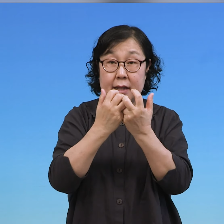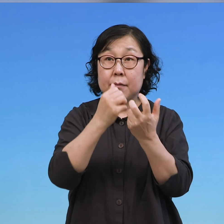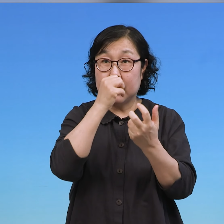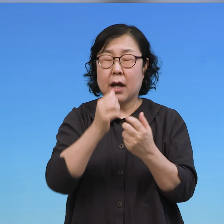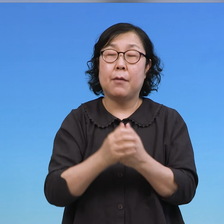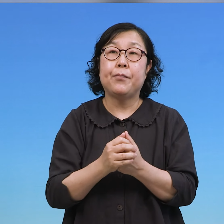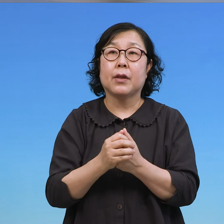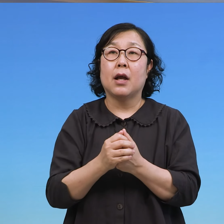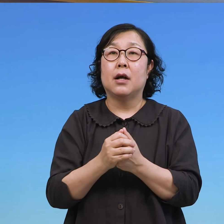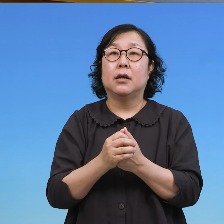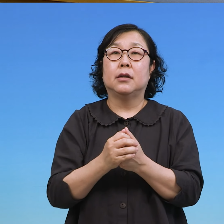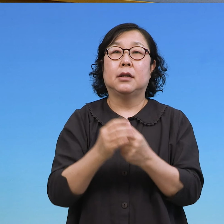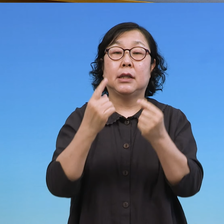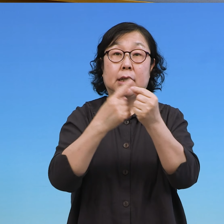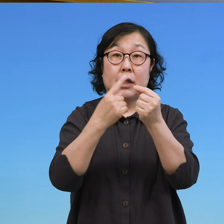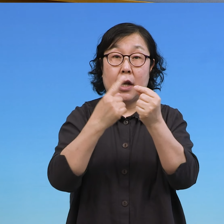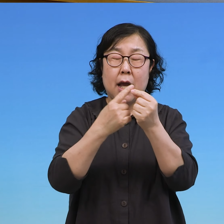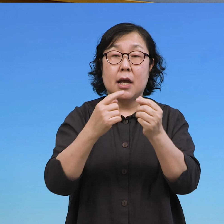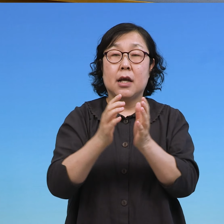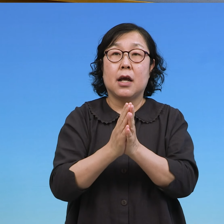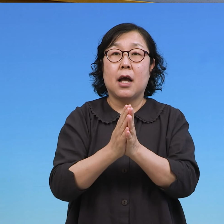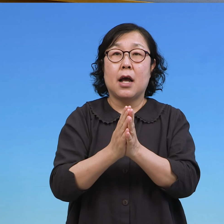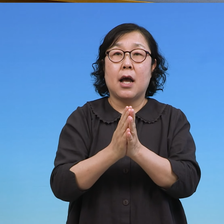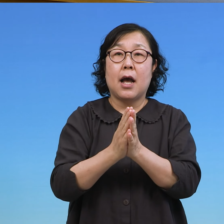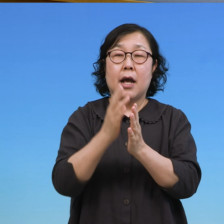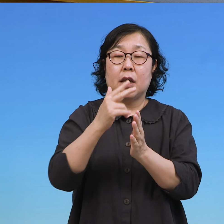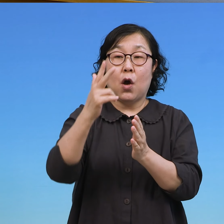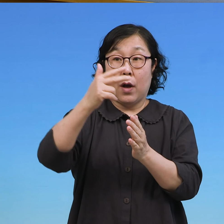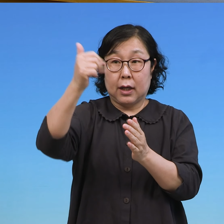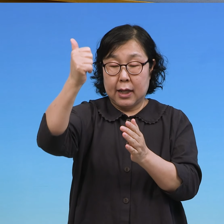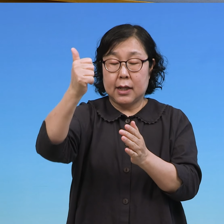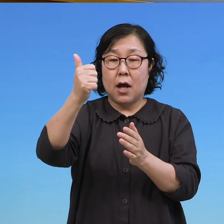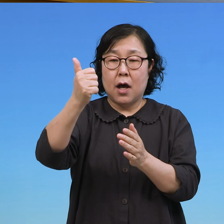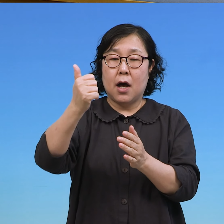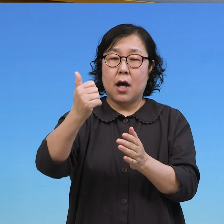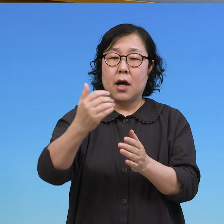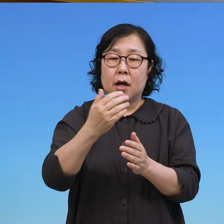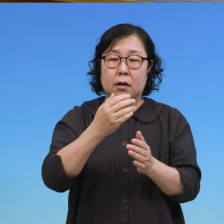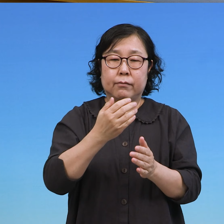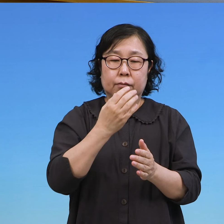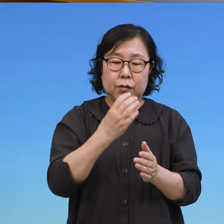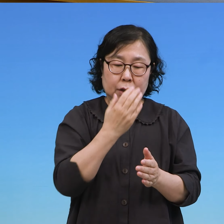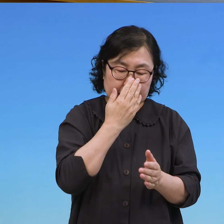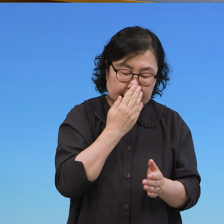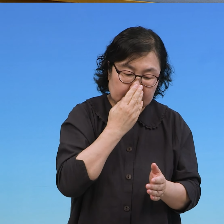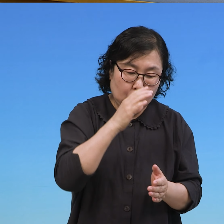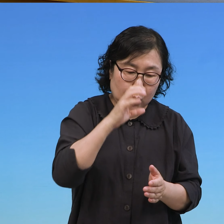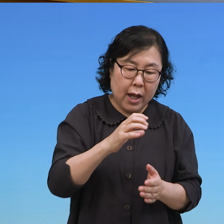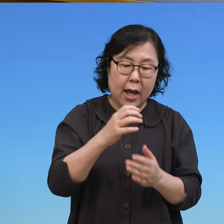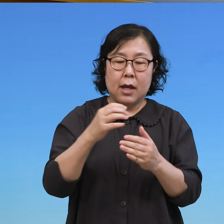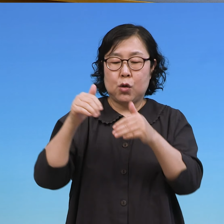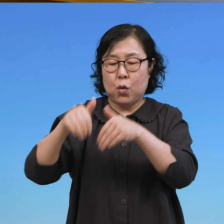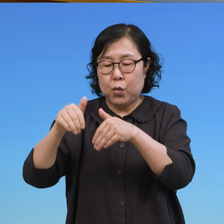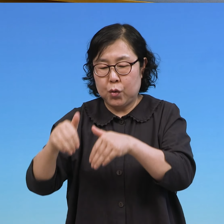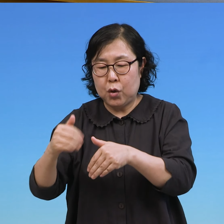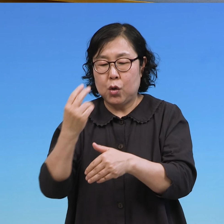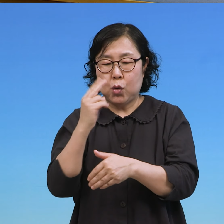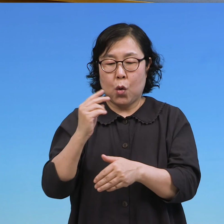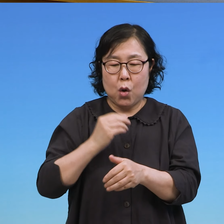어떻게 시작합니까? 1절에 보니까 여호와께서 시온의 포로를 돌려보내실 때에 우리는 꿈꾸는 것